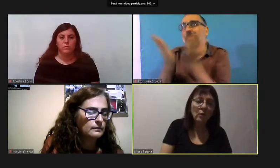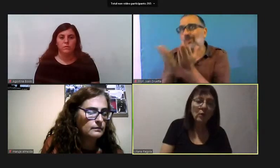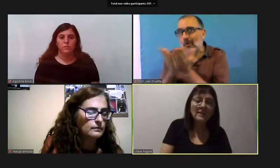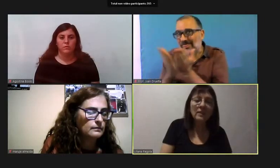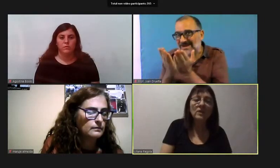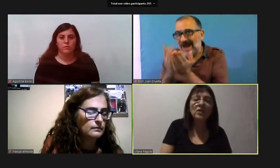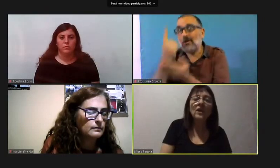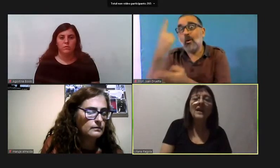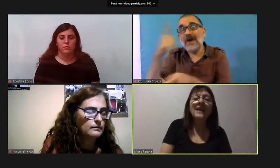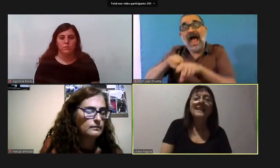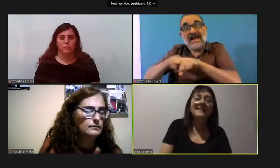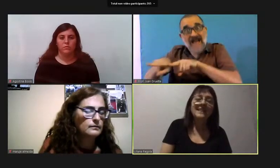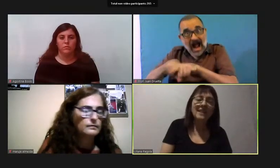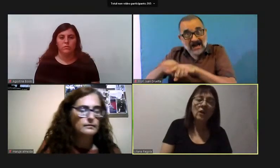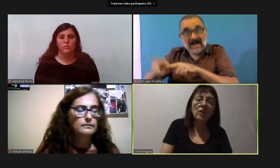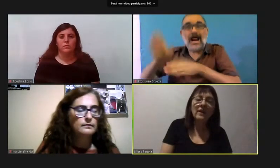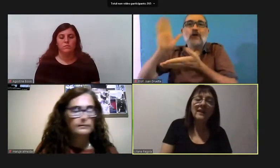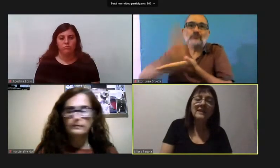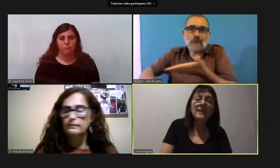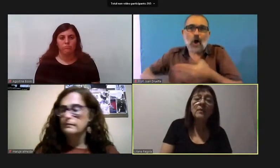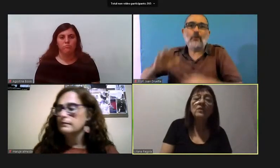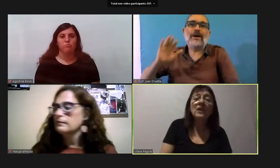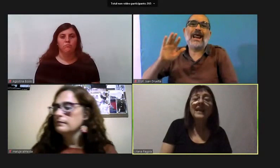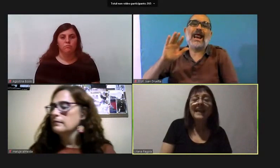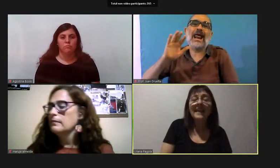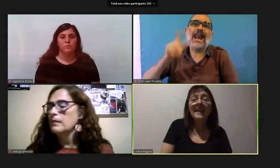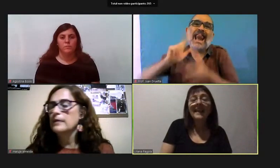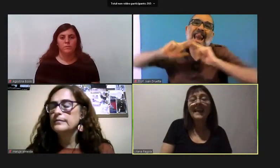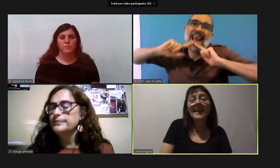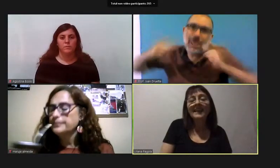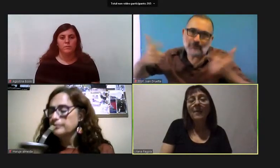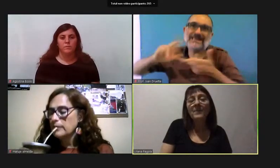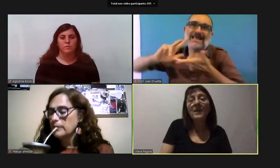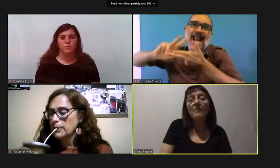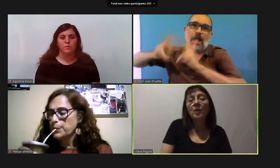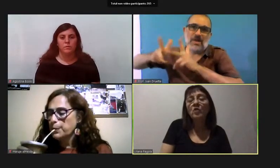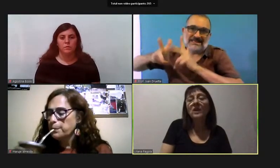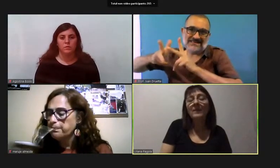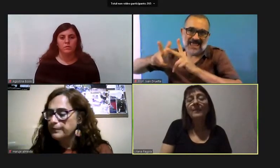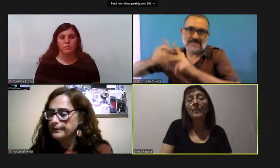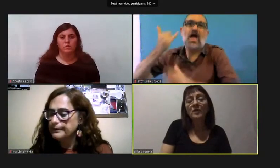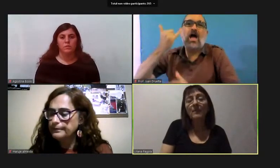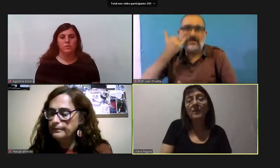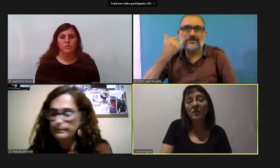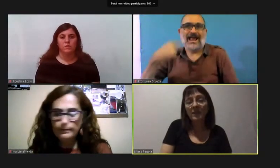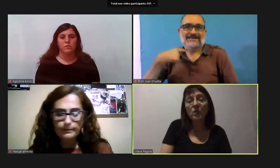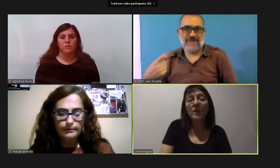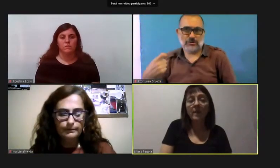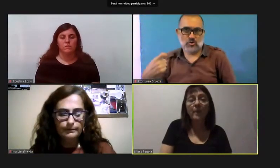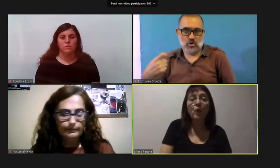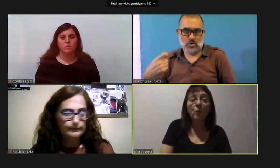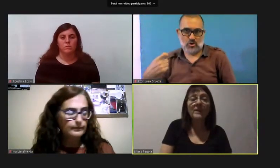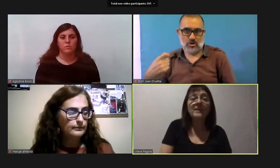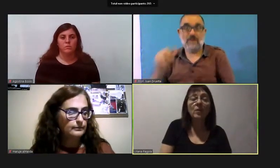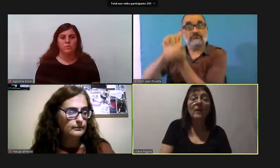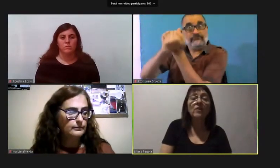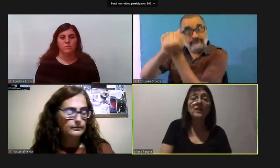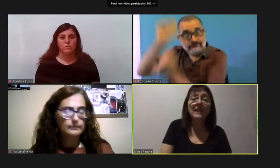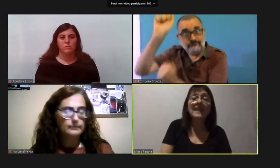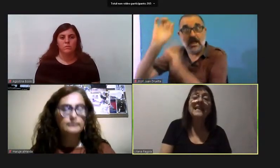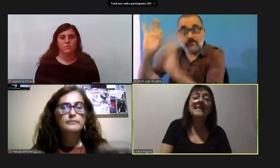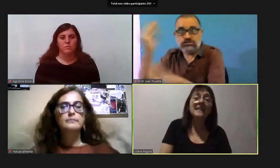No estoy diciendo eso, sino que lo que decimos es que también, no solamente por ser persona sorda va a poder ocupar ese